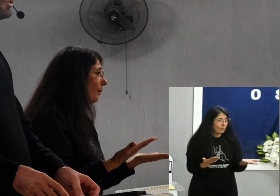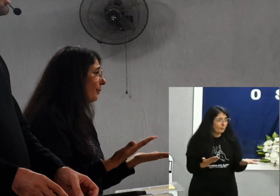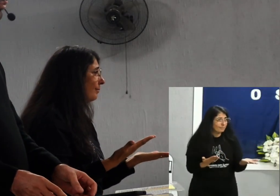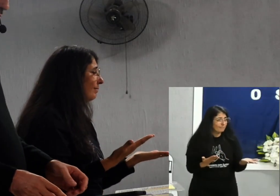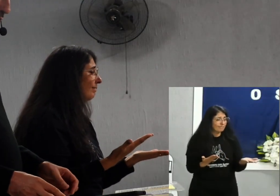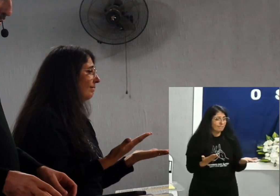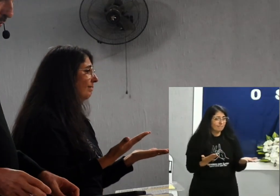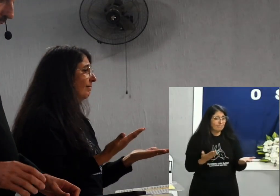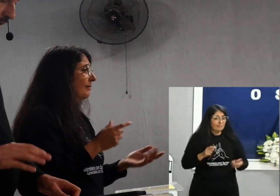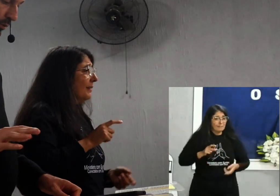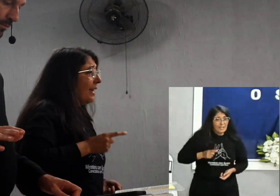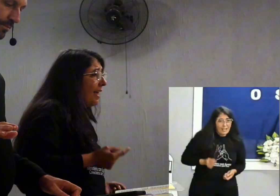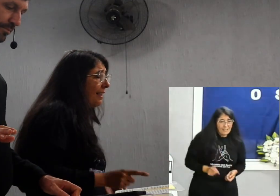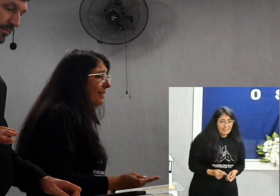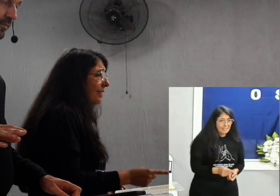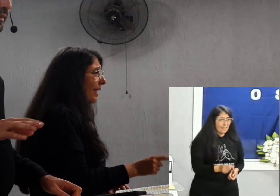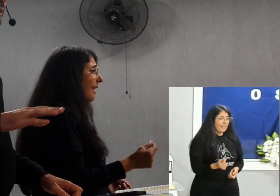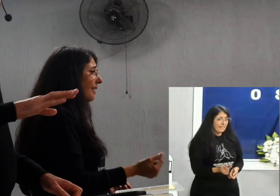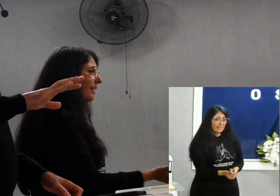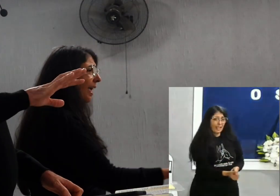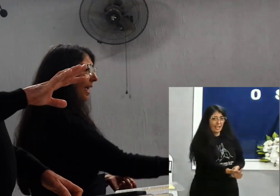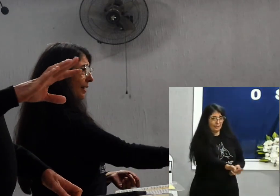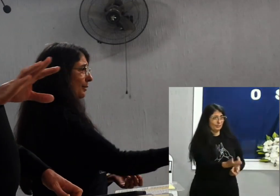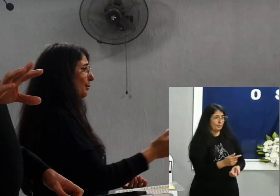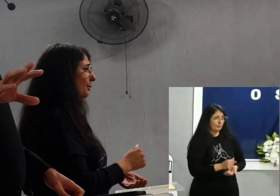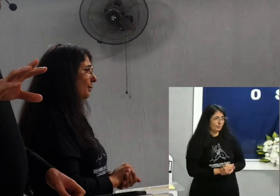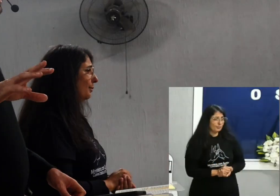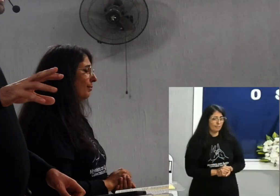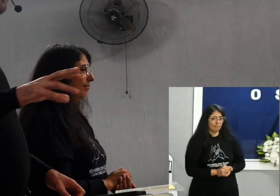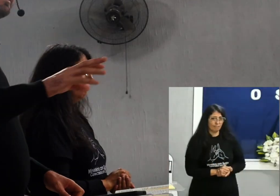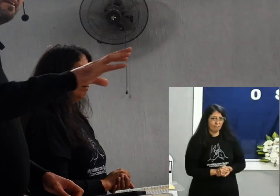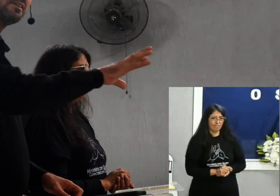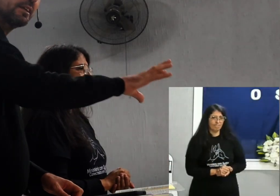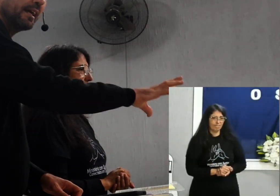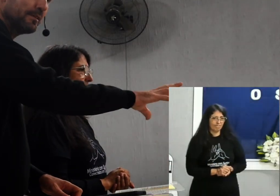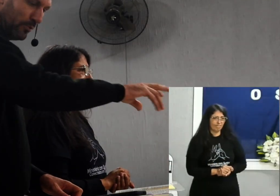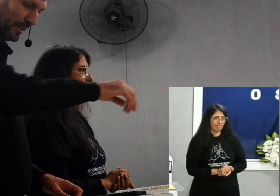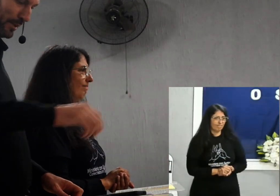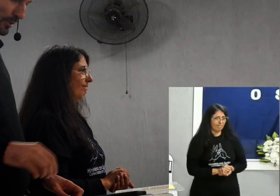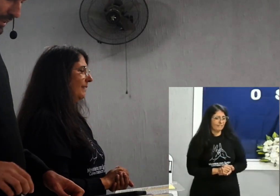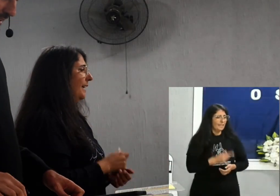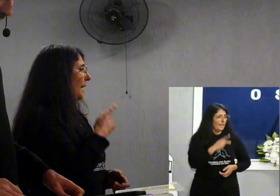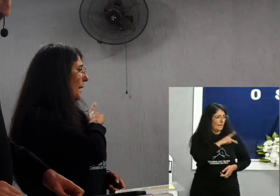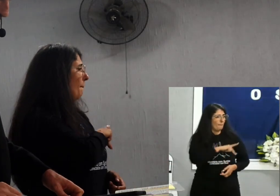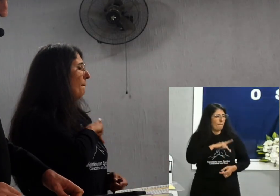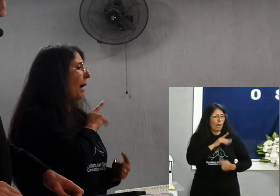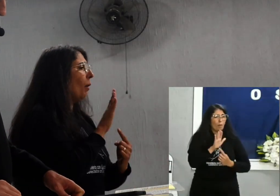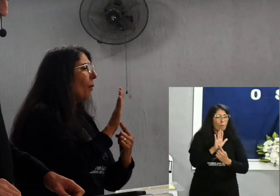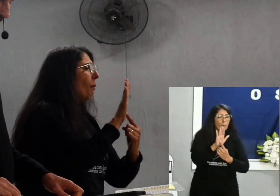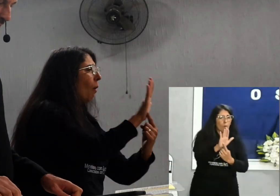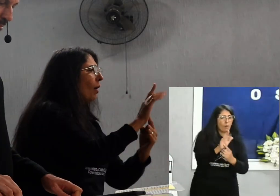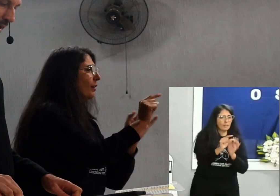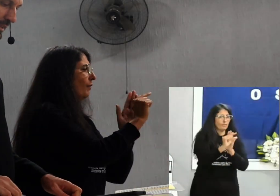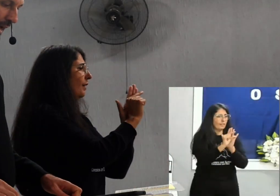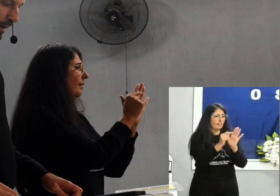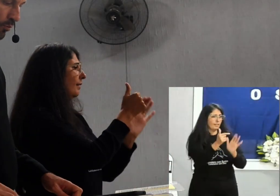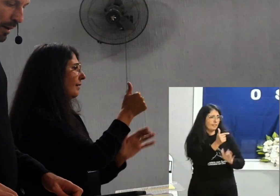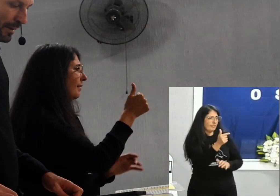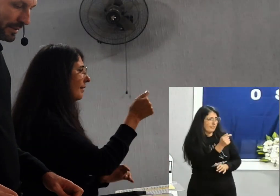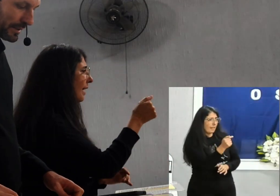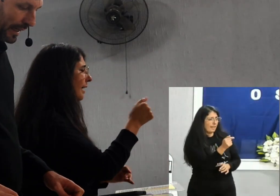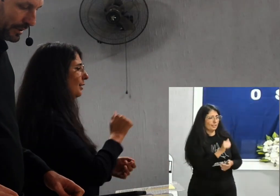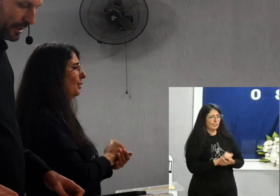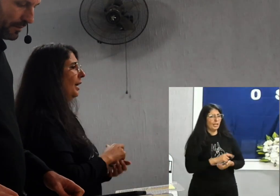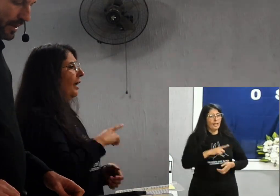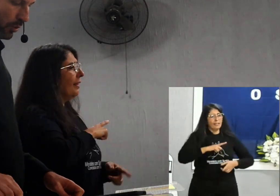Há um discurso humano que pertence à sabedoria humana, e ele cita isso no versículo 17 também, mas há